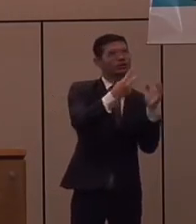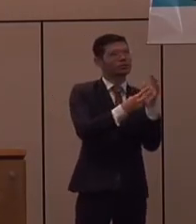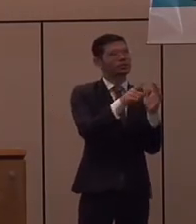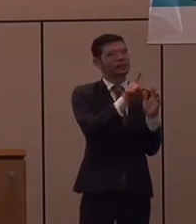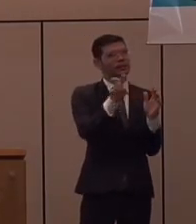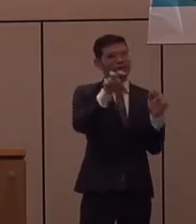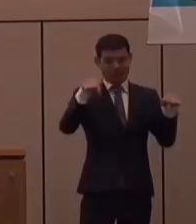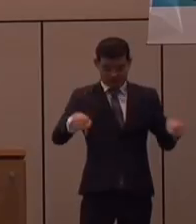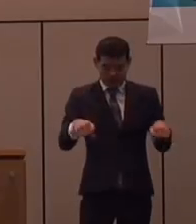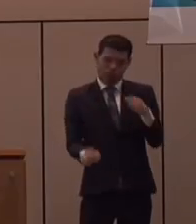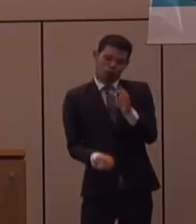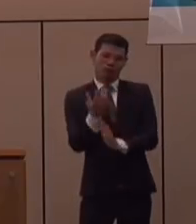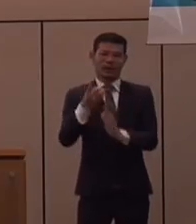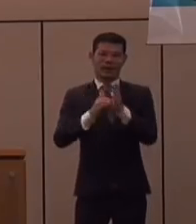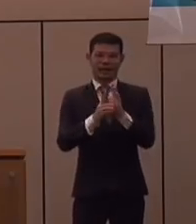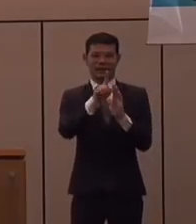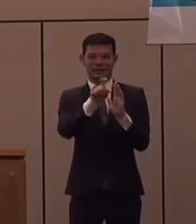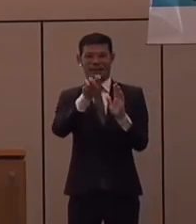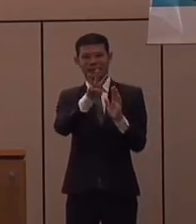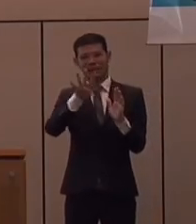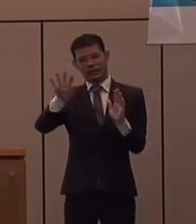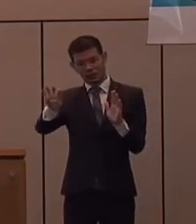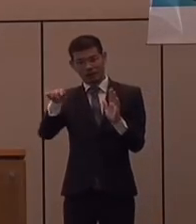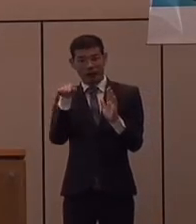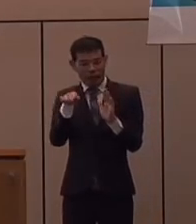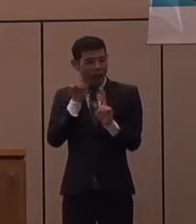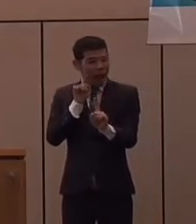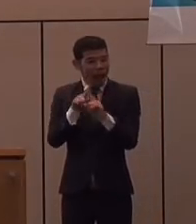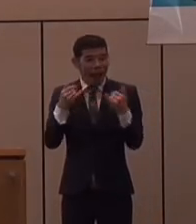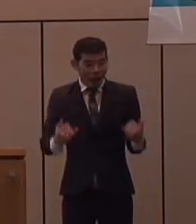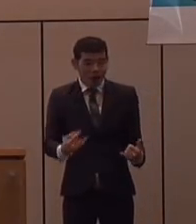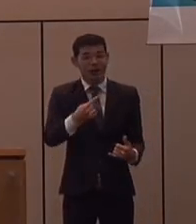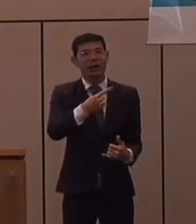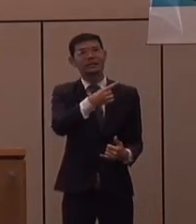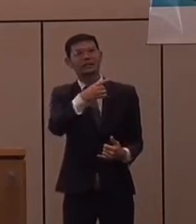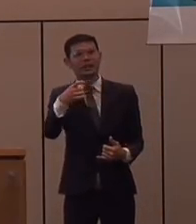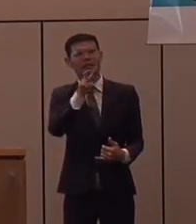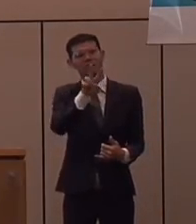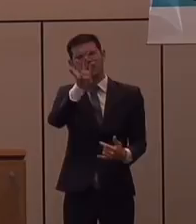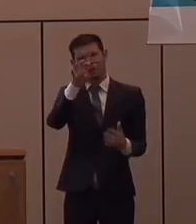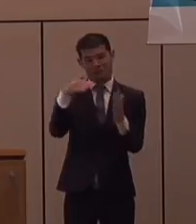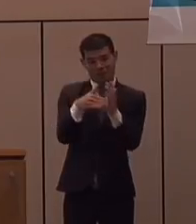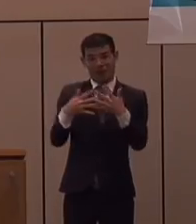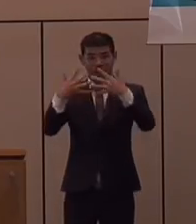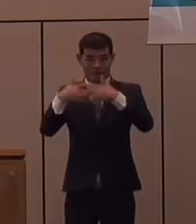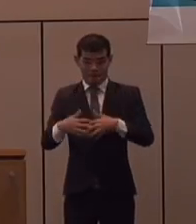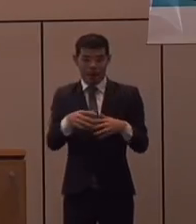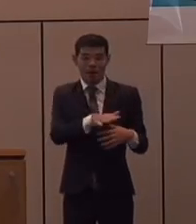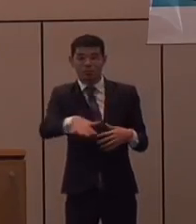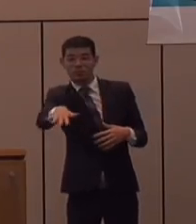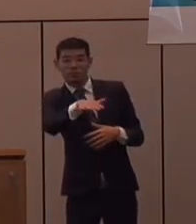que permitió que más de 129 mil empresas hoy no tengan que pagar el registro mercantil durante dos años